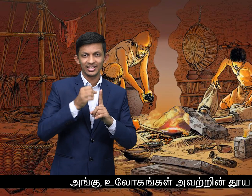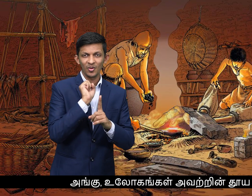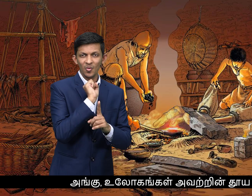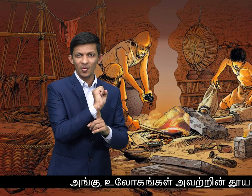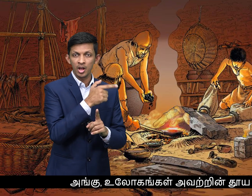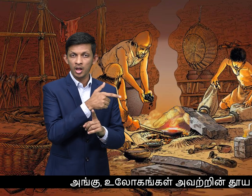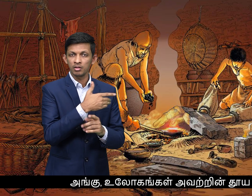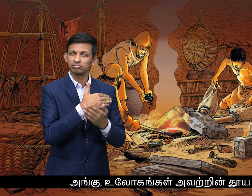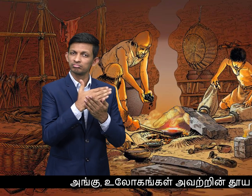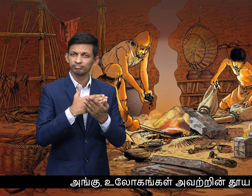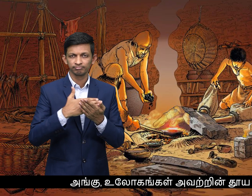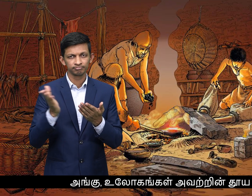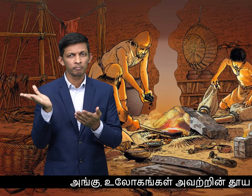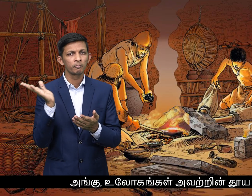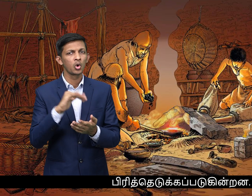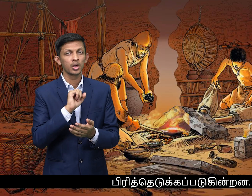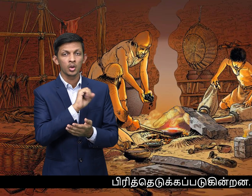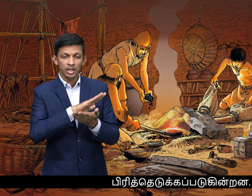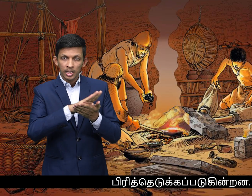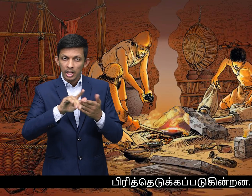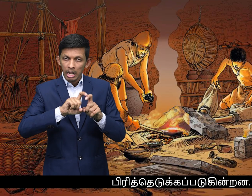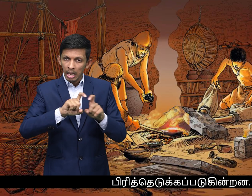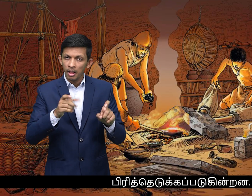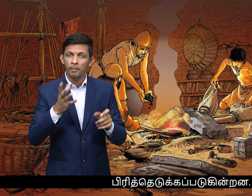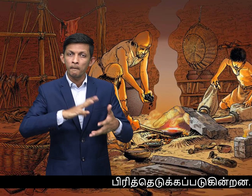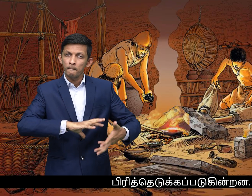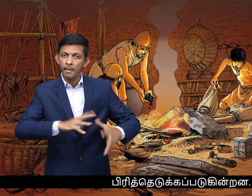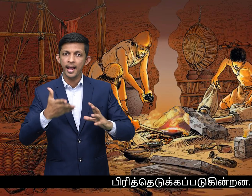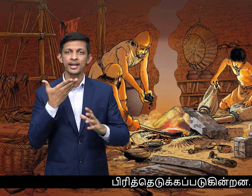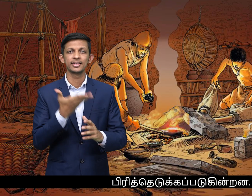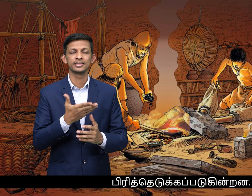அங்கு உலோகங்கள் அவற்றின் தூய வடிவில் பிரித்தெடுக்கப்படுகின்றன.